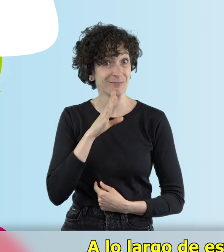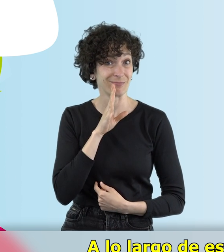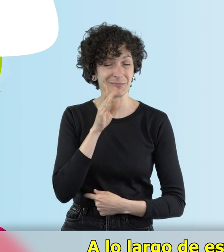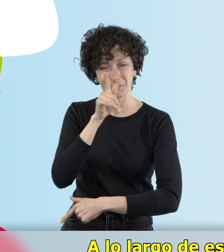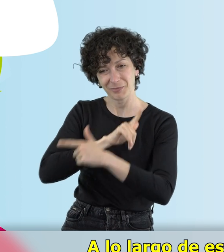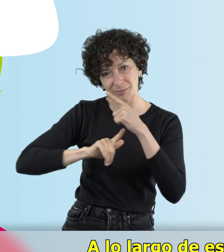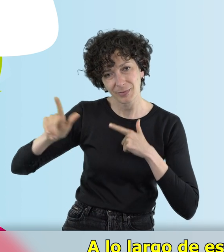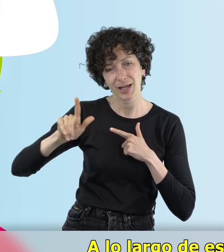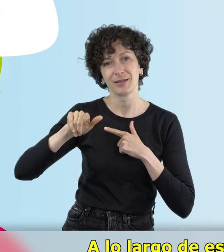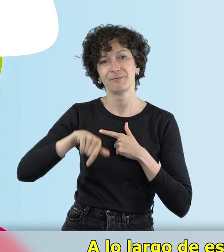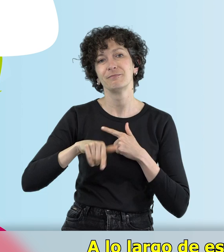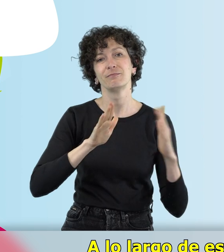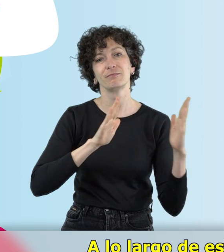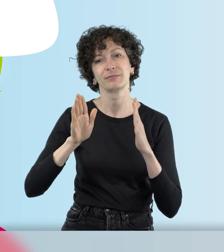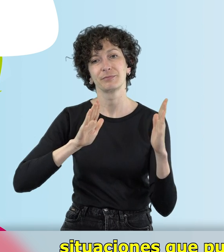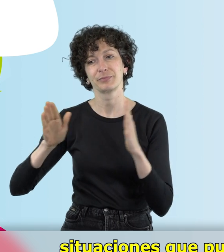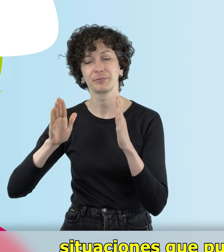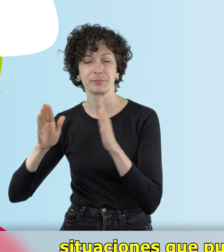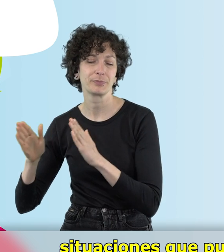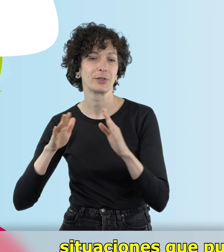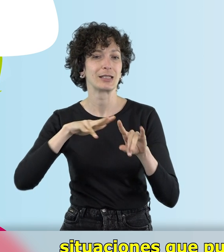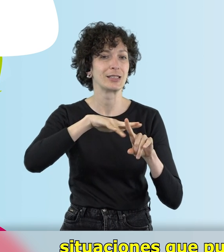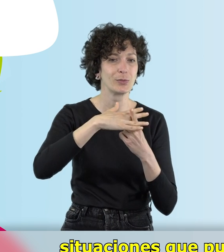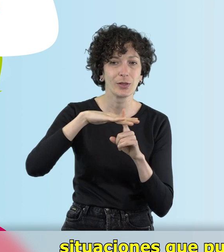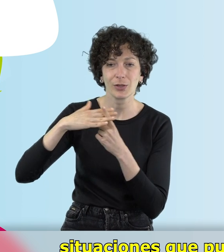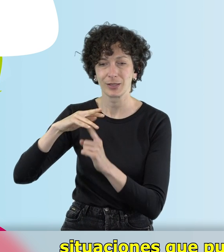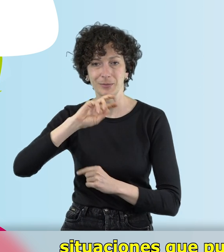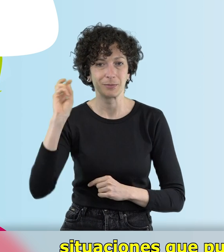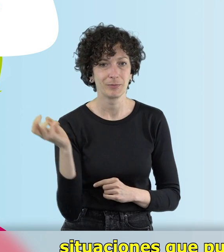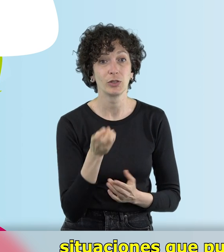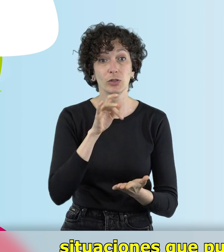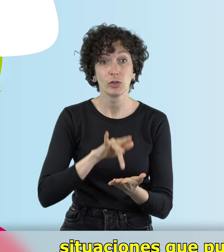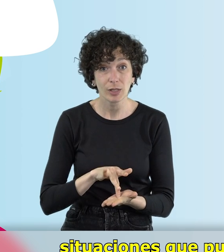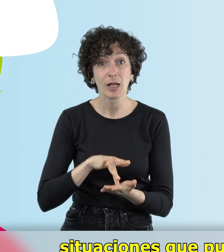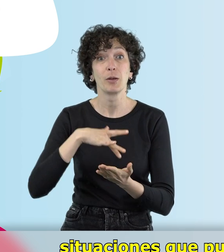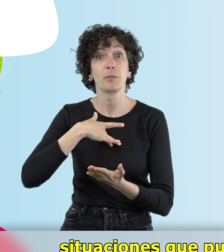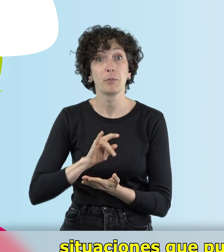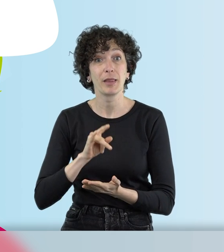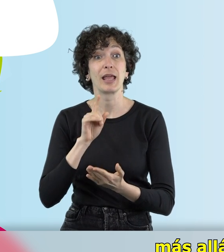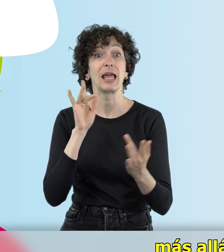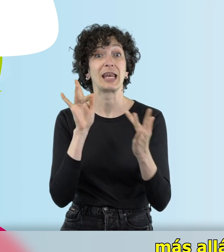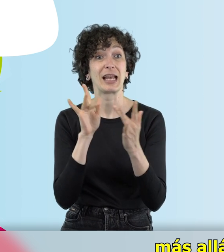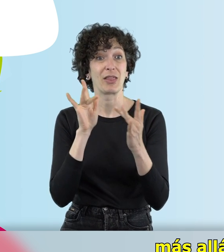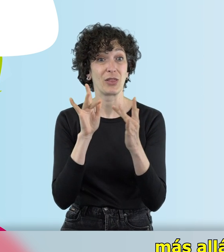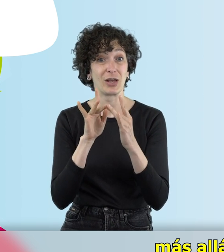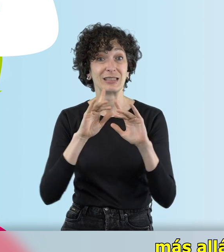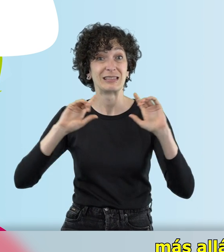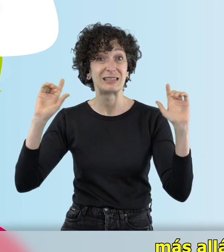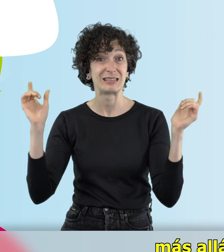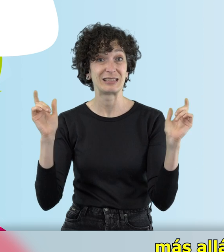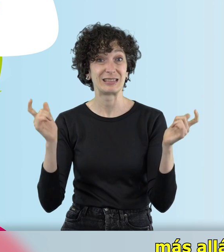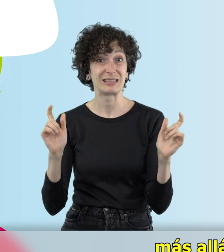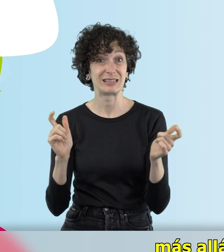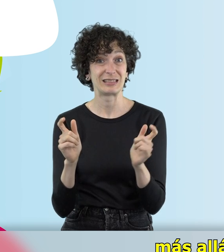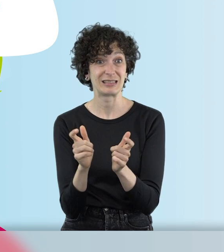viaje transitamos por diversos caminos, situaciones que pueden hacer que nuestras relaciones se reduzcan más allá de